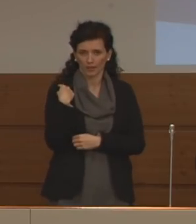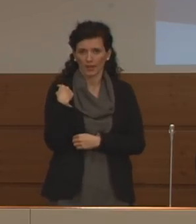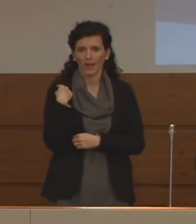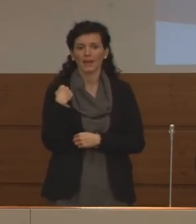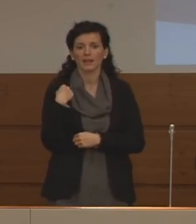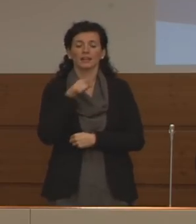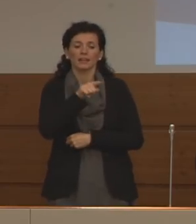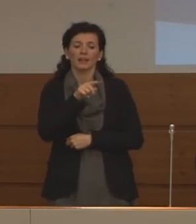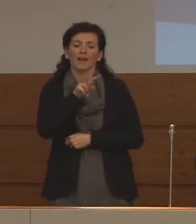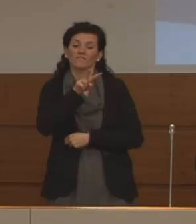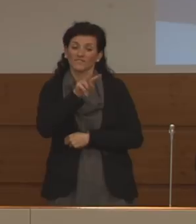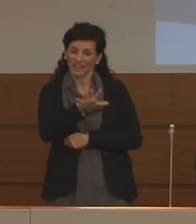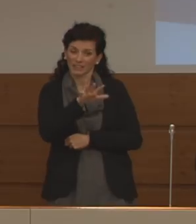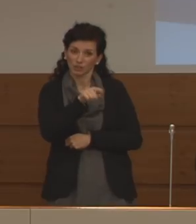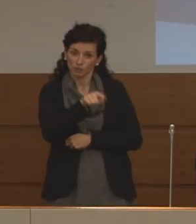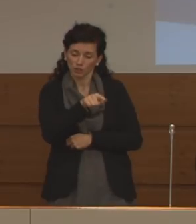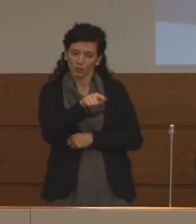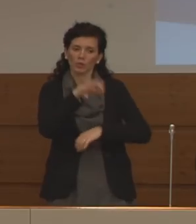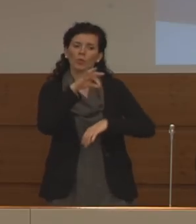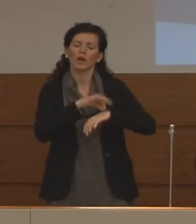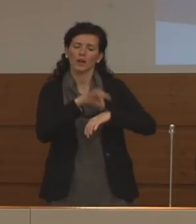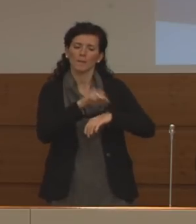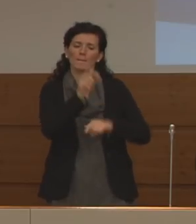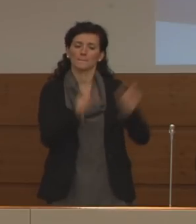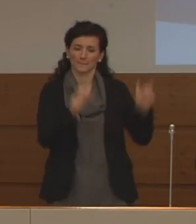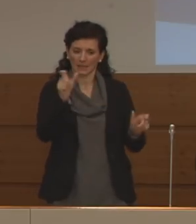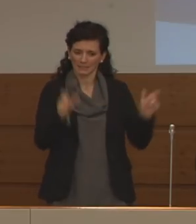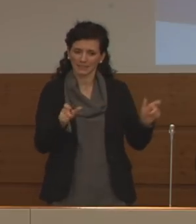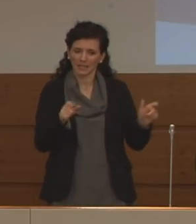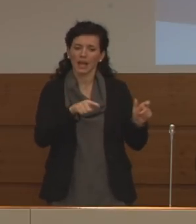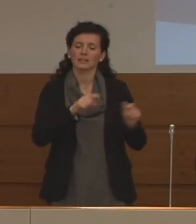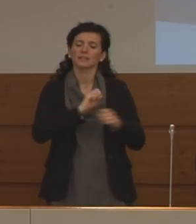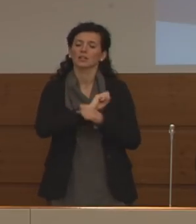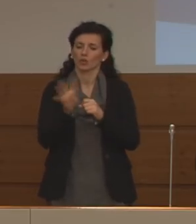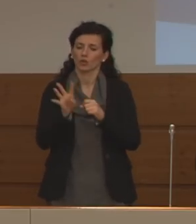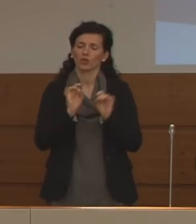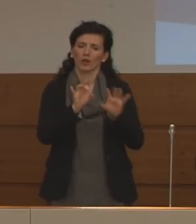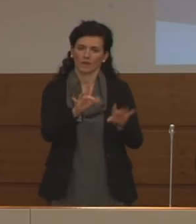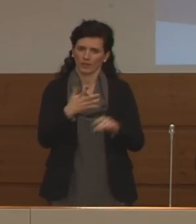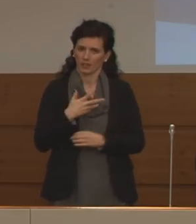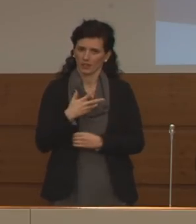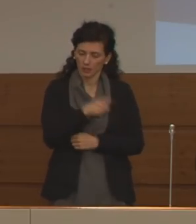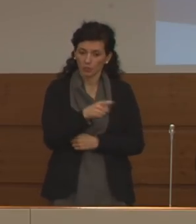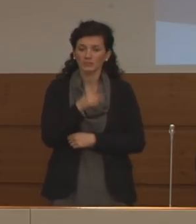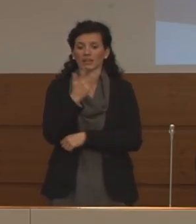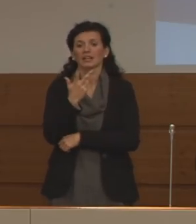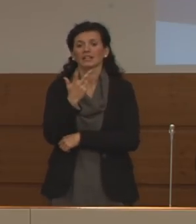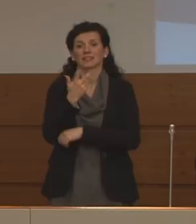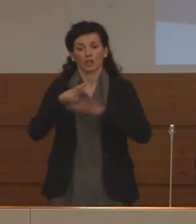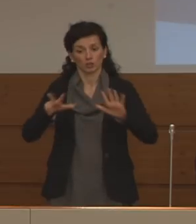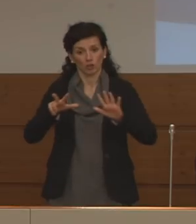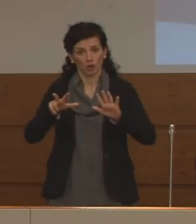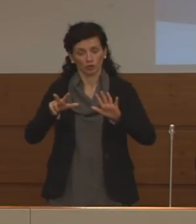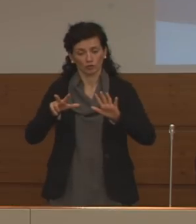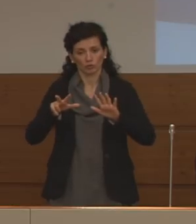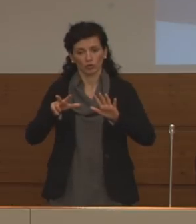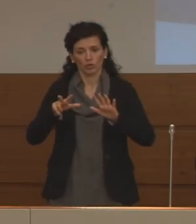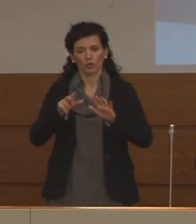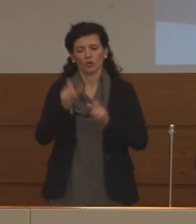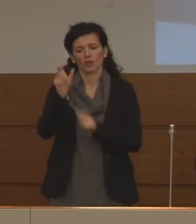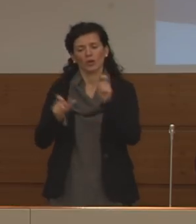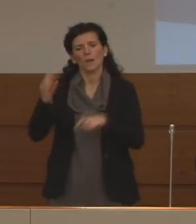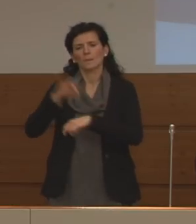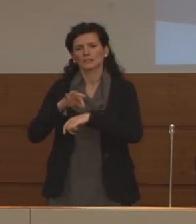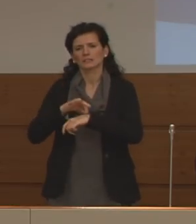questi 25 sono pazienti positivi e 38 sono pazienti no